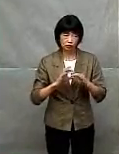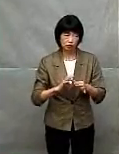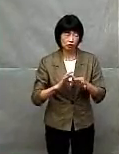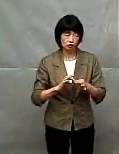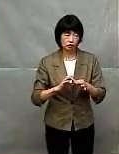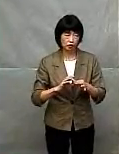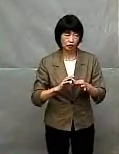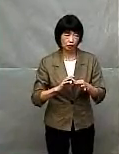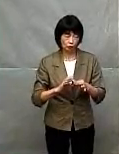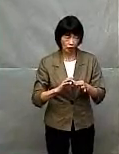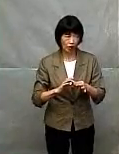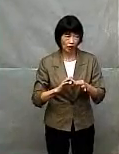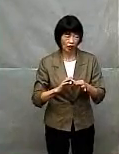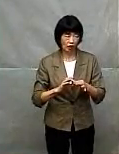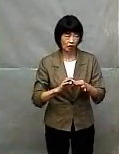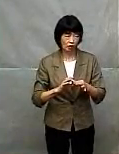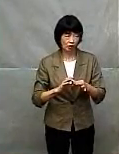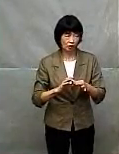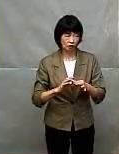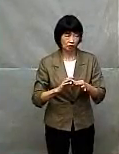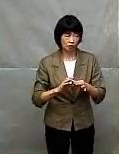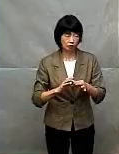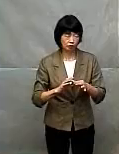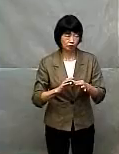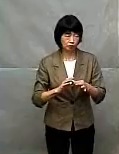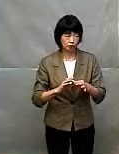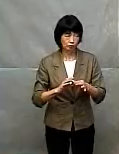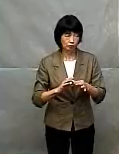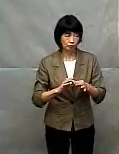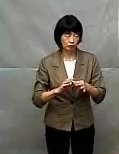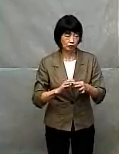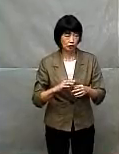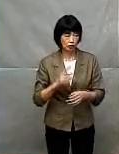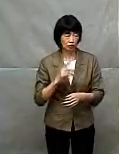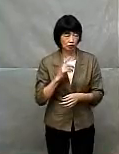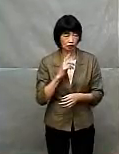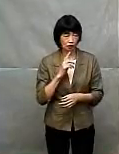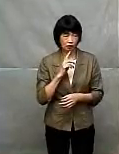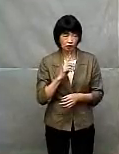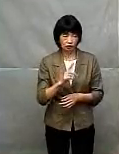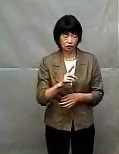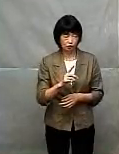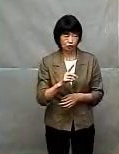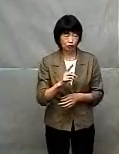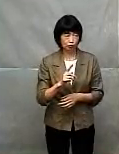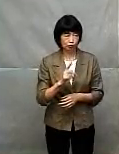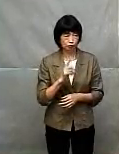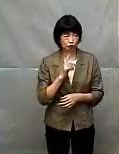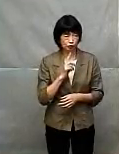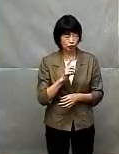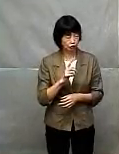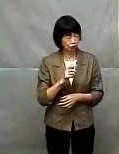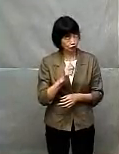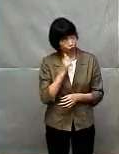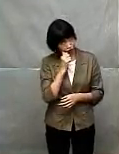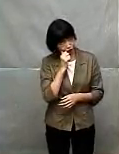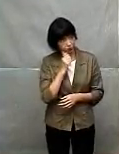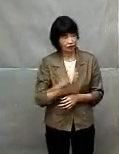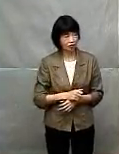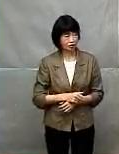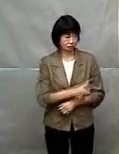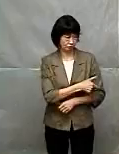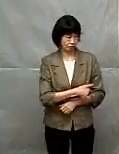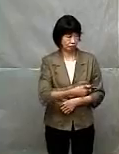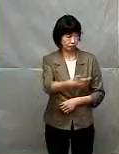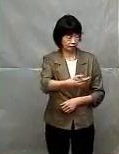結果といいますか、そういうことについてはちょっと申し上げるのはちょっと そうしますと